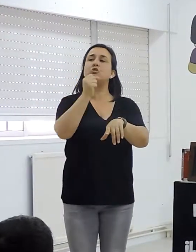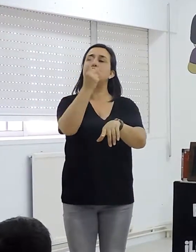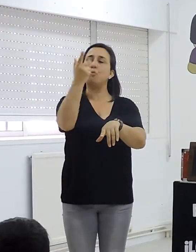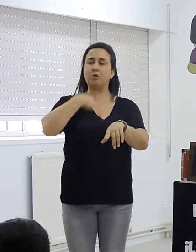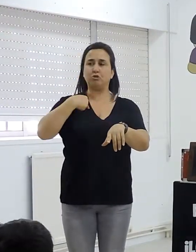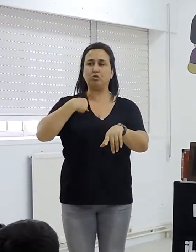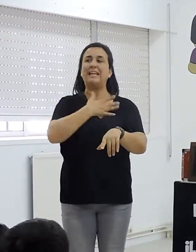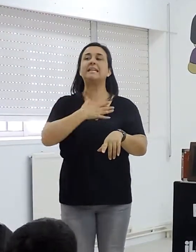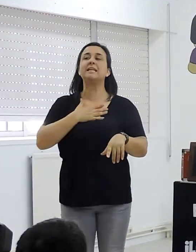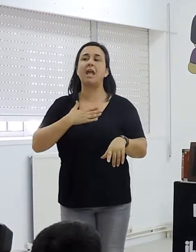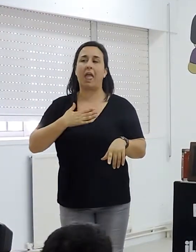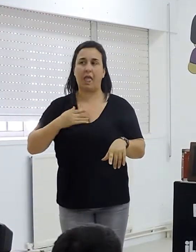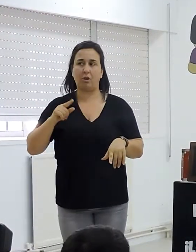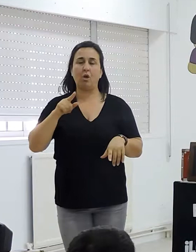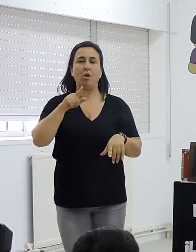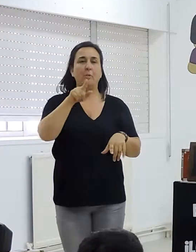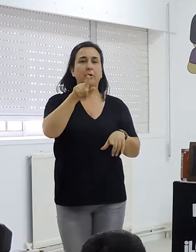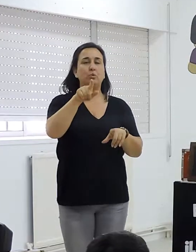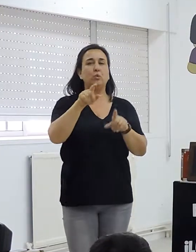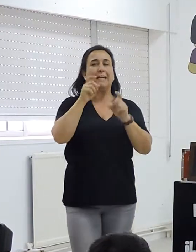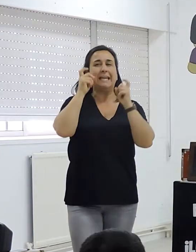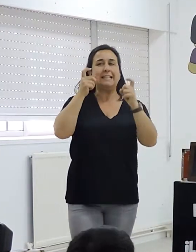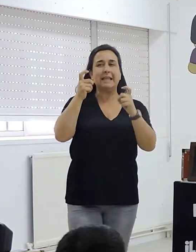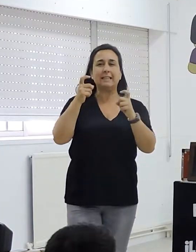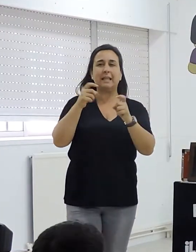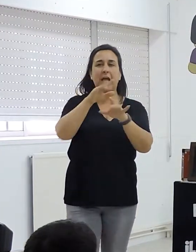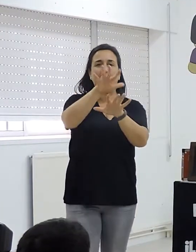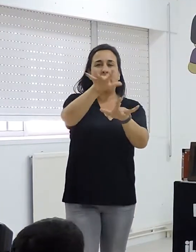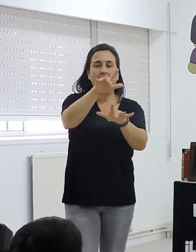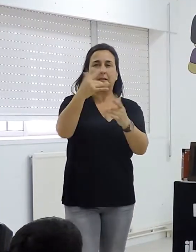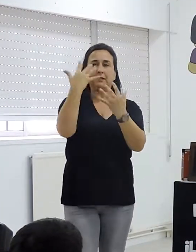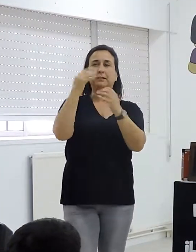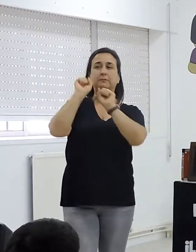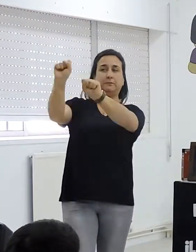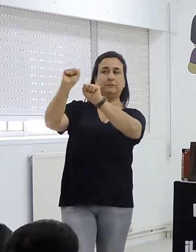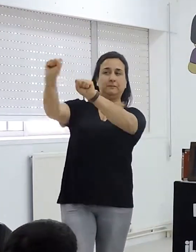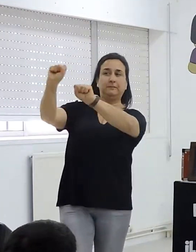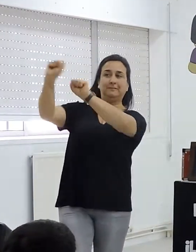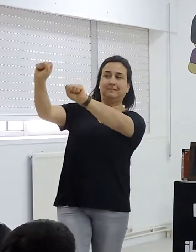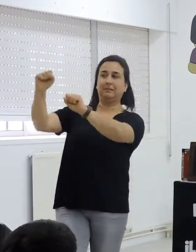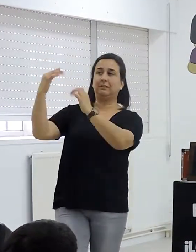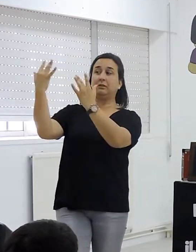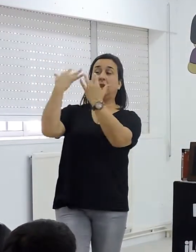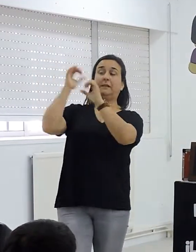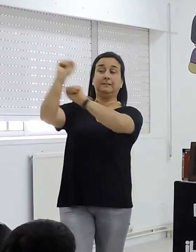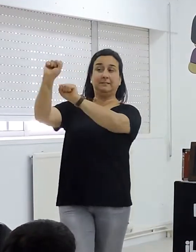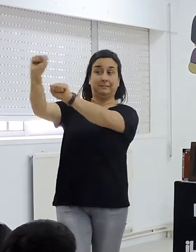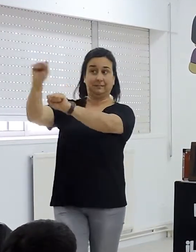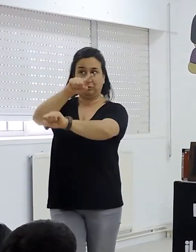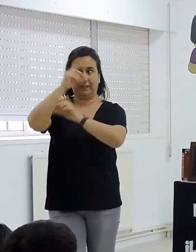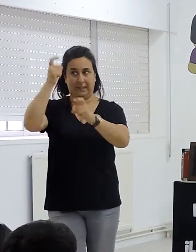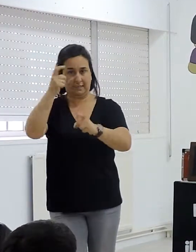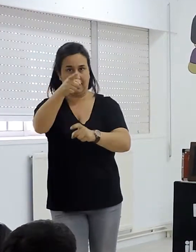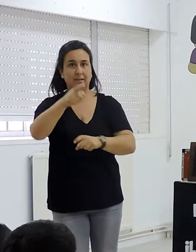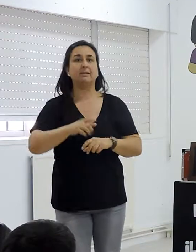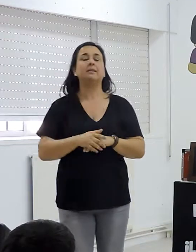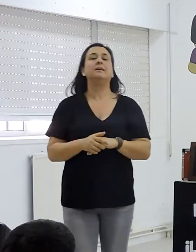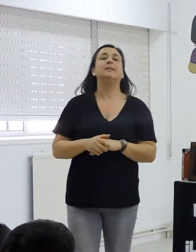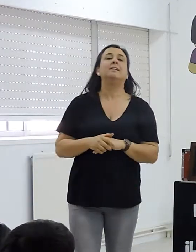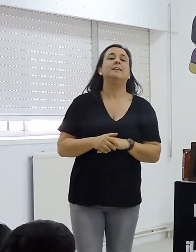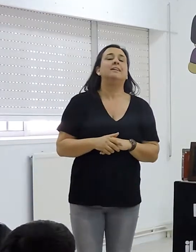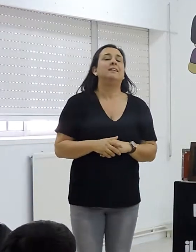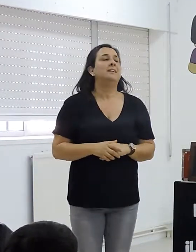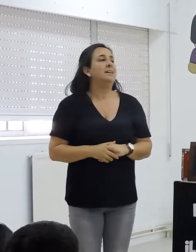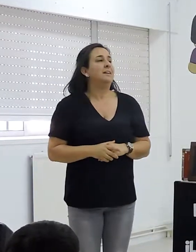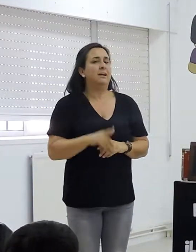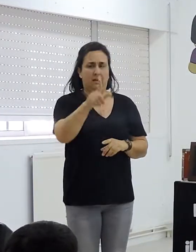Trataré de sugestionarte, pero tú tienes que luchar contra la sugestión. Vale. ¿No? Libremente. Yo puedo. Sí, tú puedes.